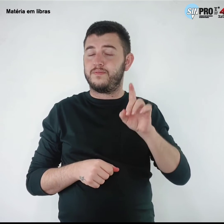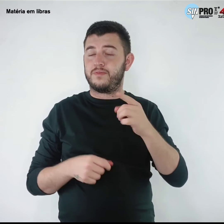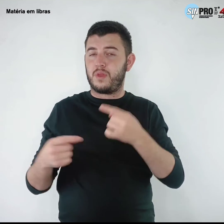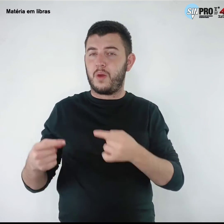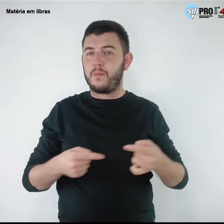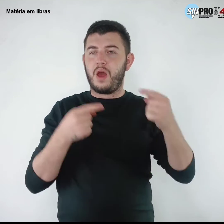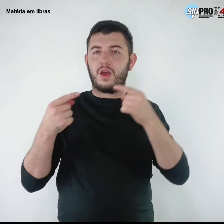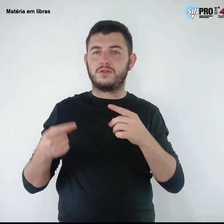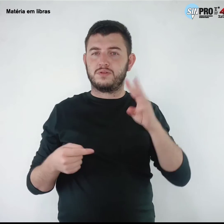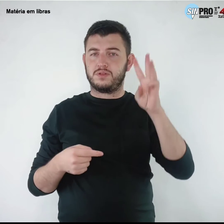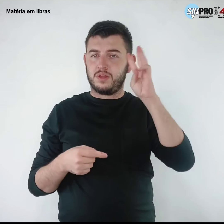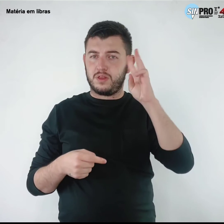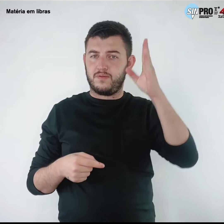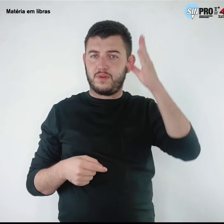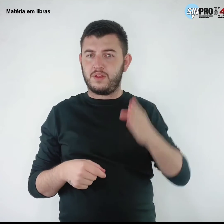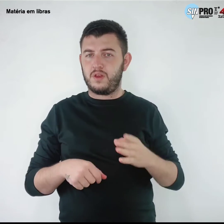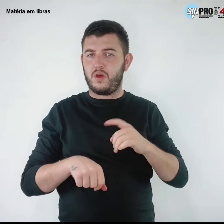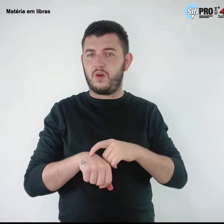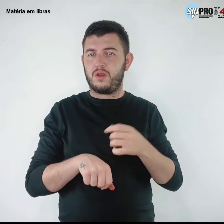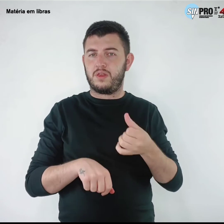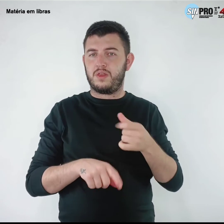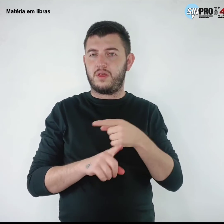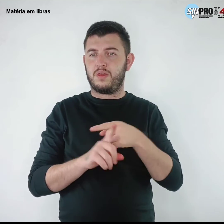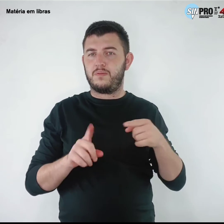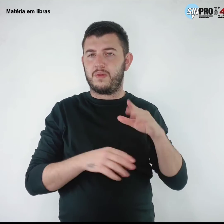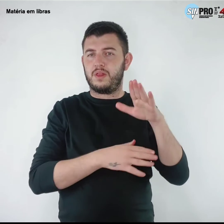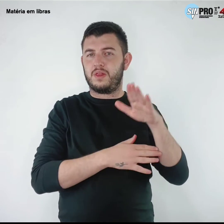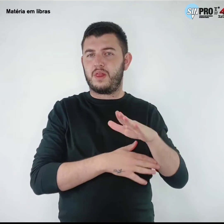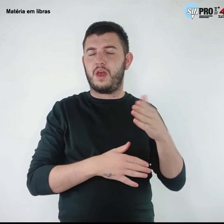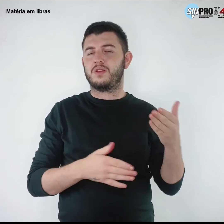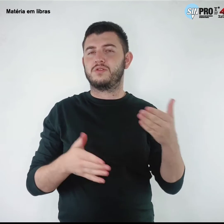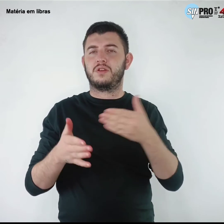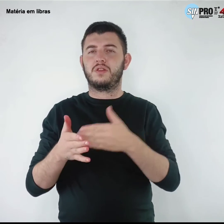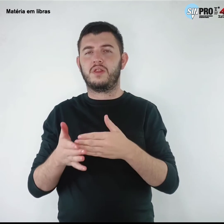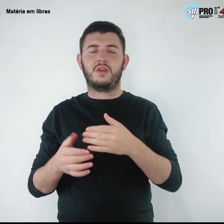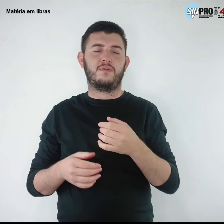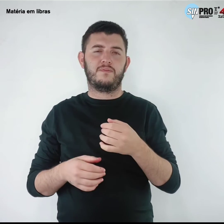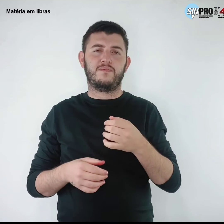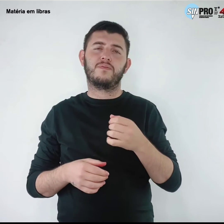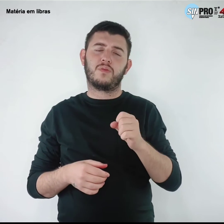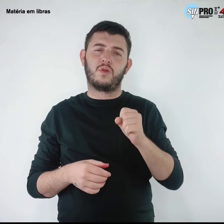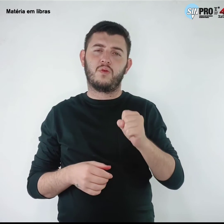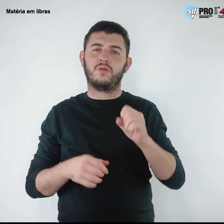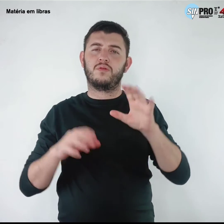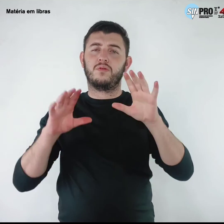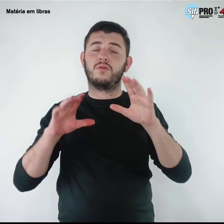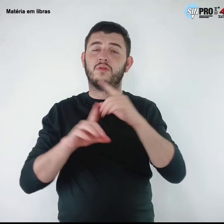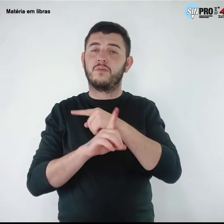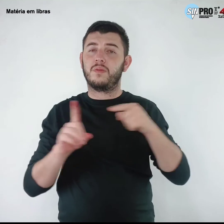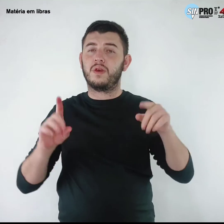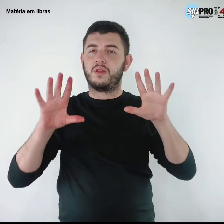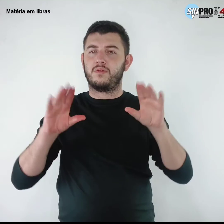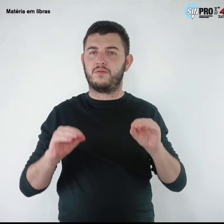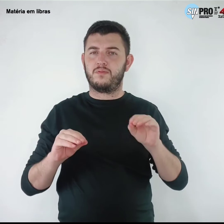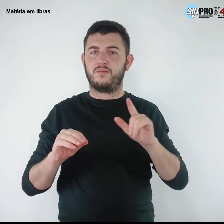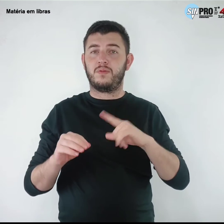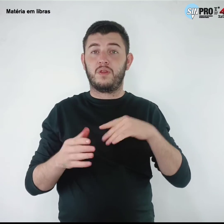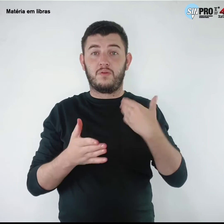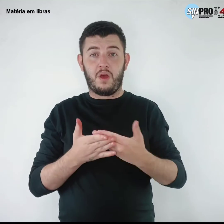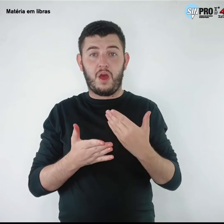terça-feiras das 18h30 às 20h30, com aulas síncronas.